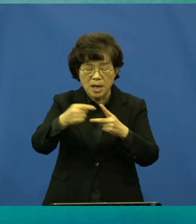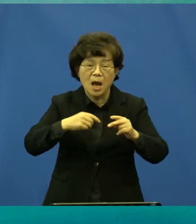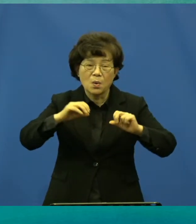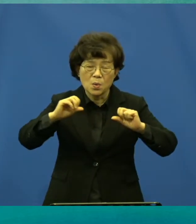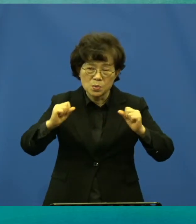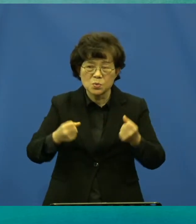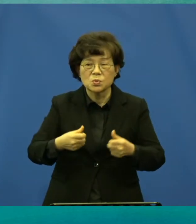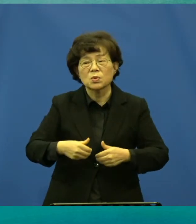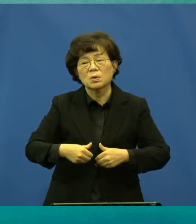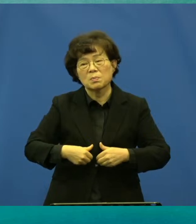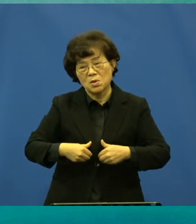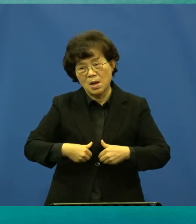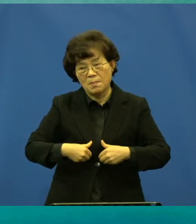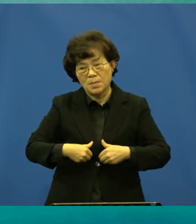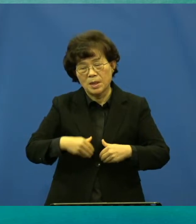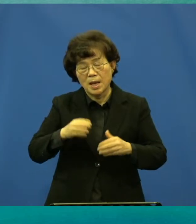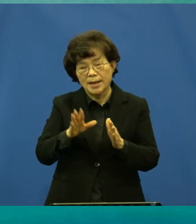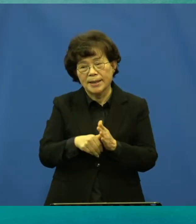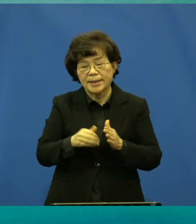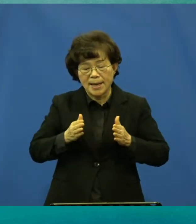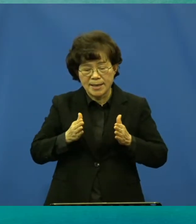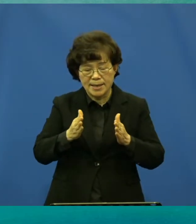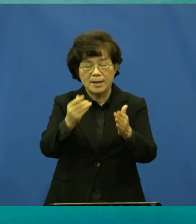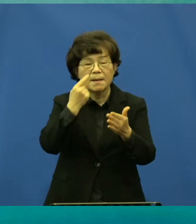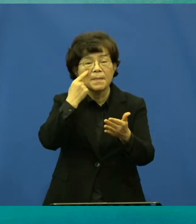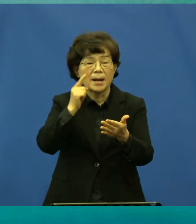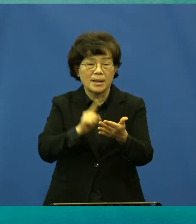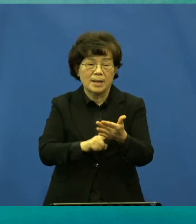말씀을 들어야 길이 보입니다.